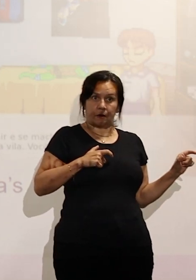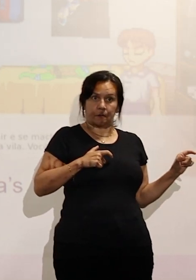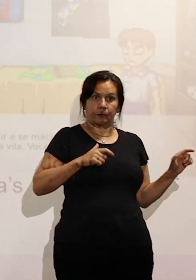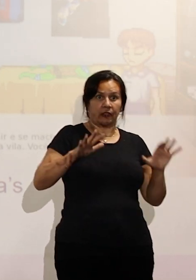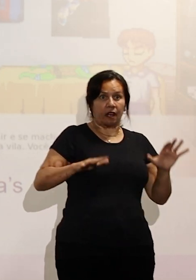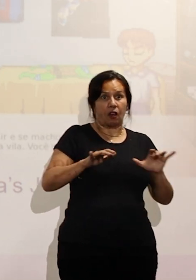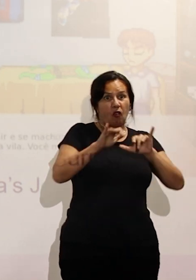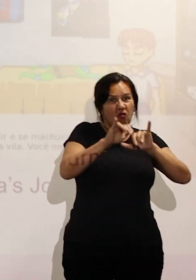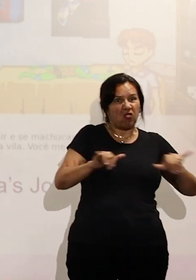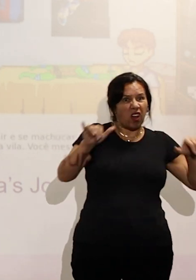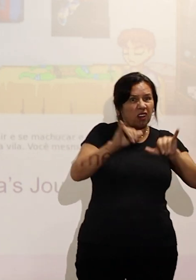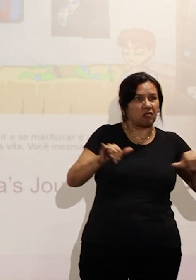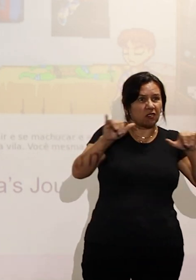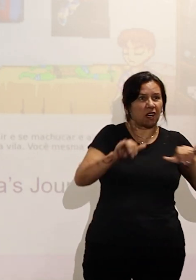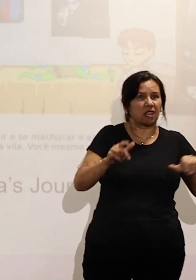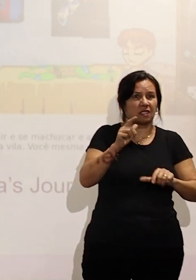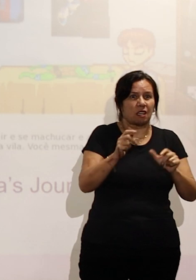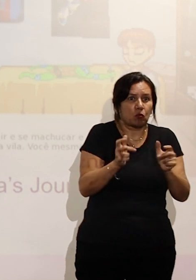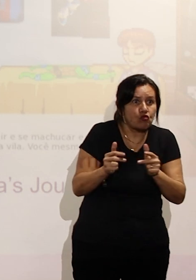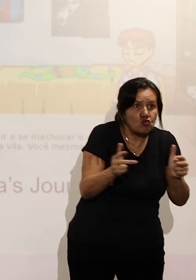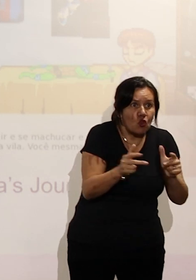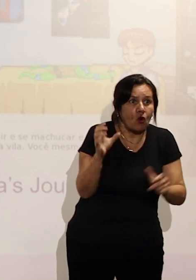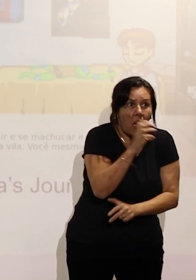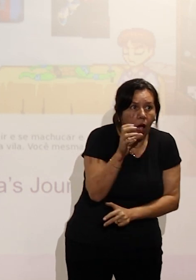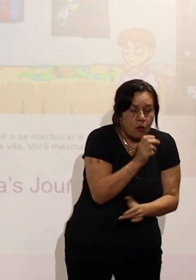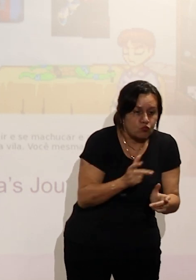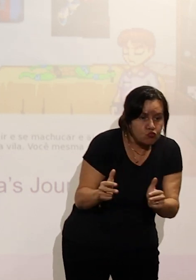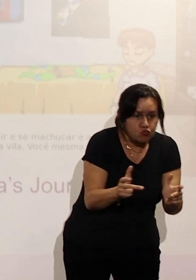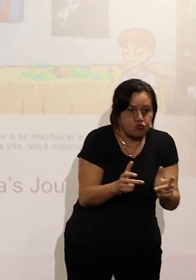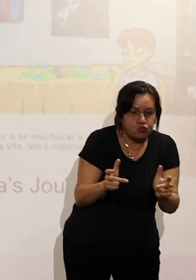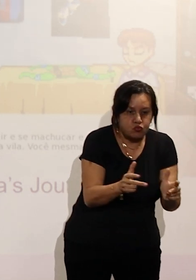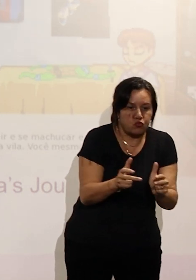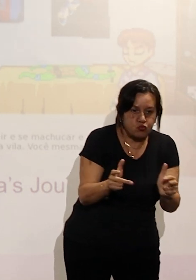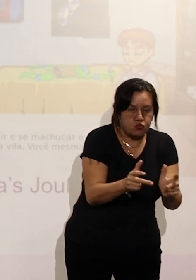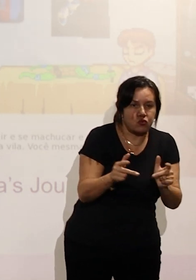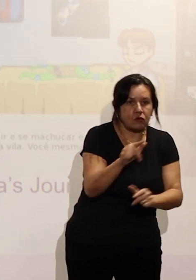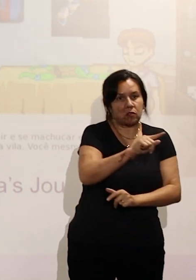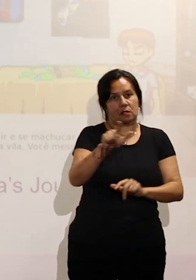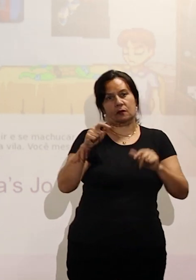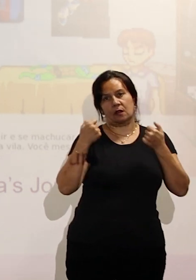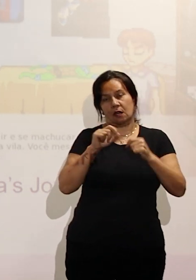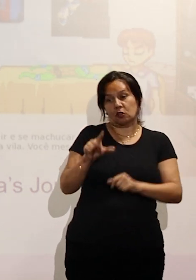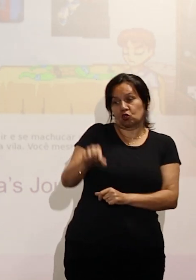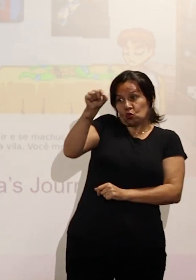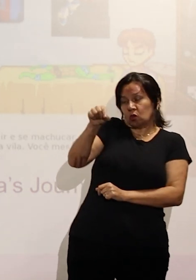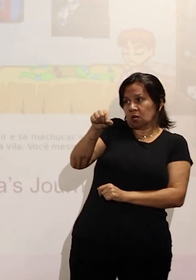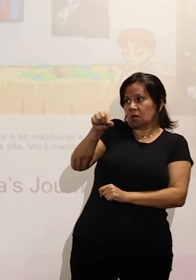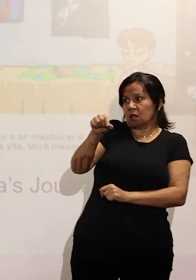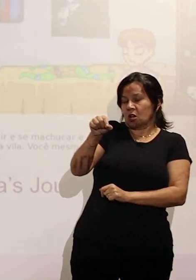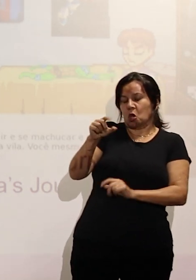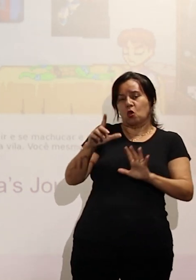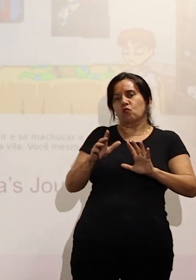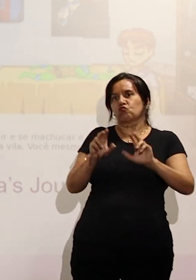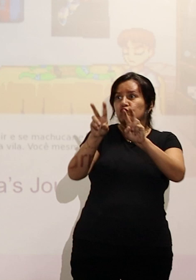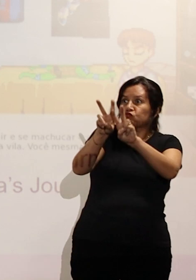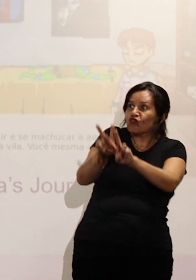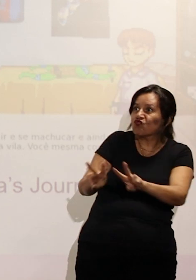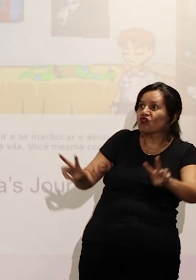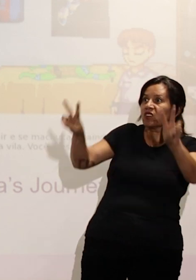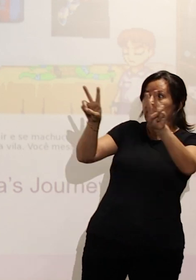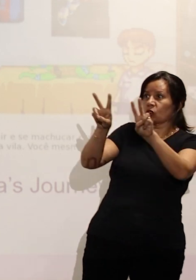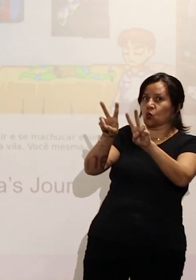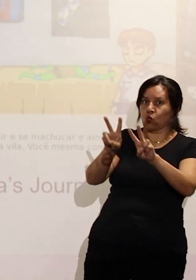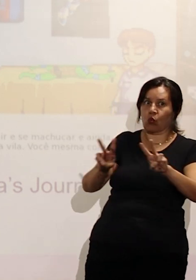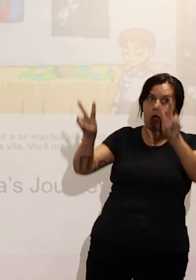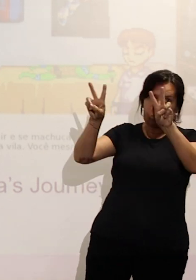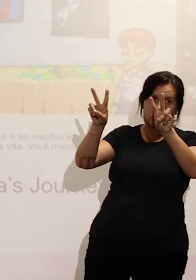muitas vezes, principalmente se o jogo é muito rápido, você vai preferir comunicar determinadas coisas visualmente com imagem